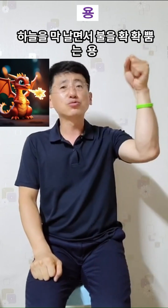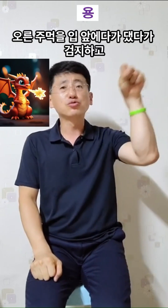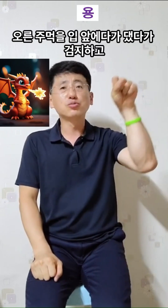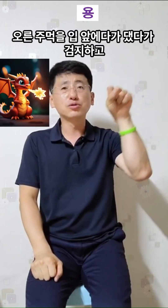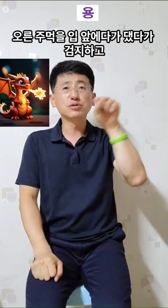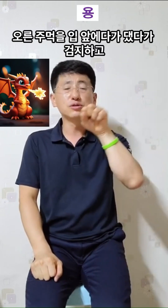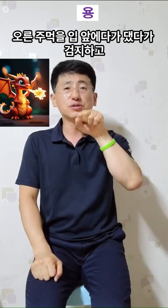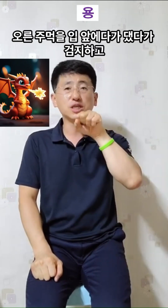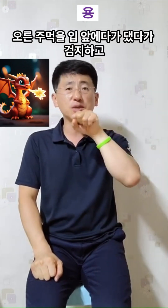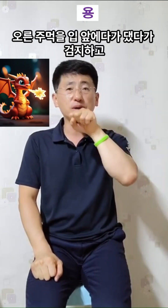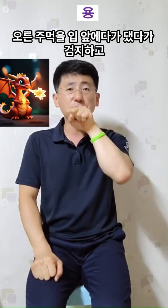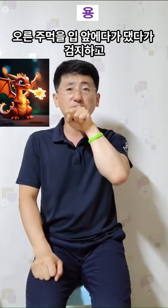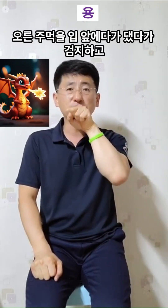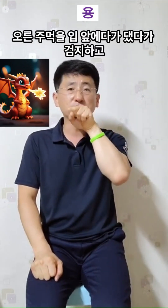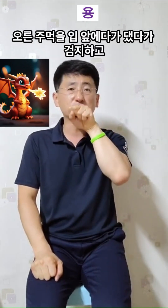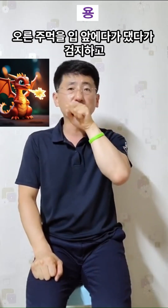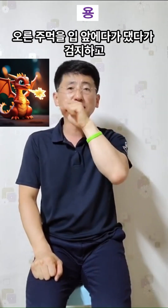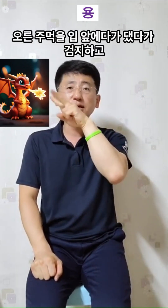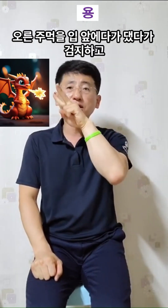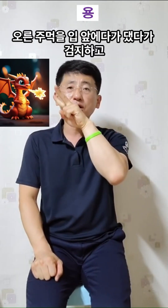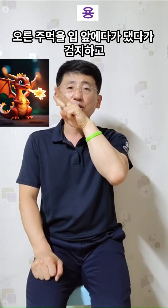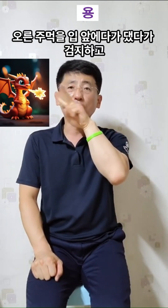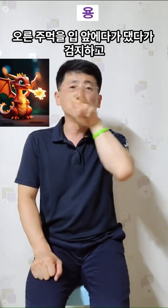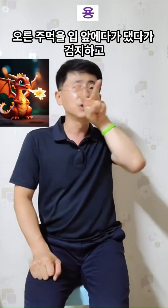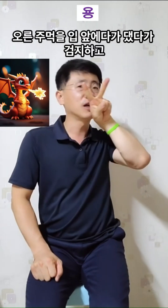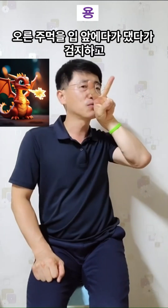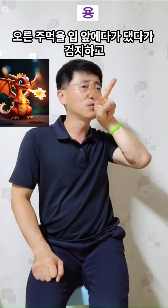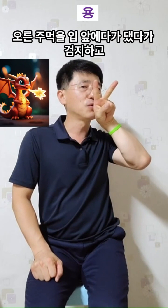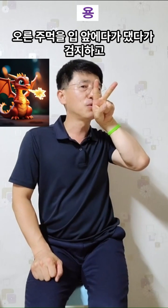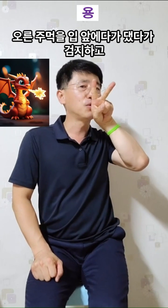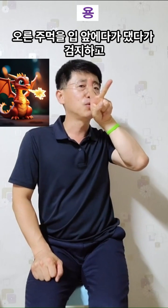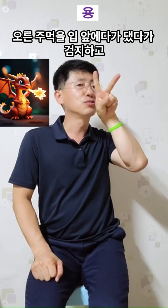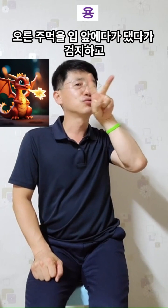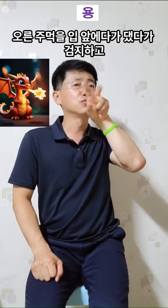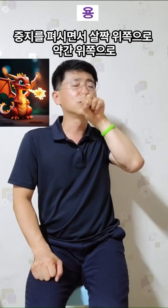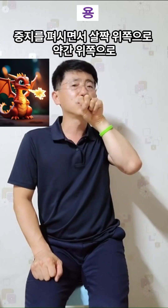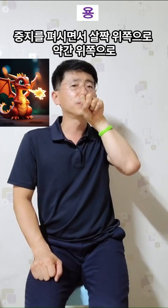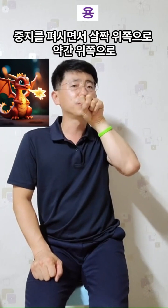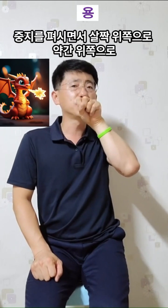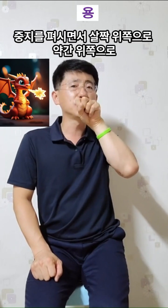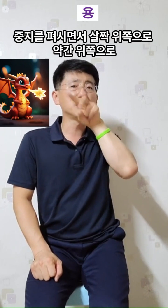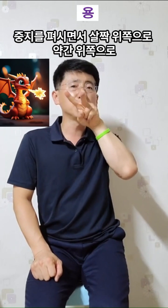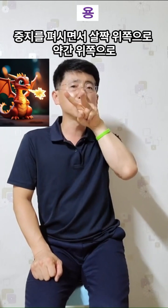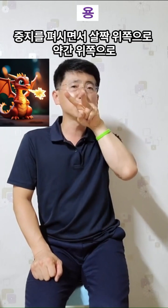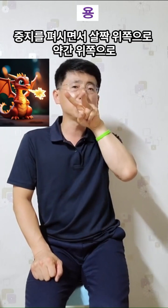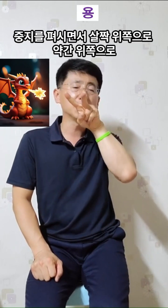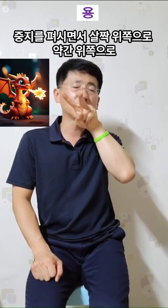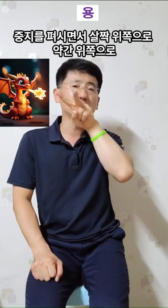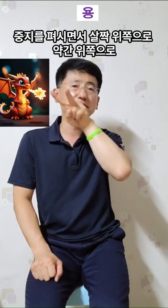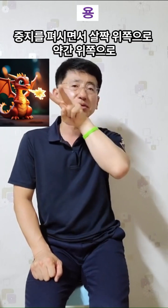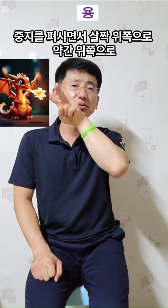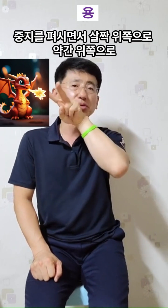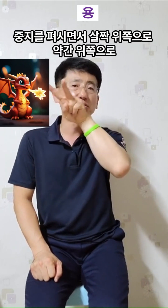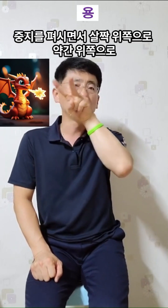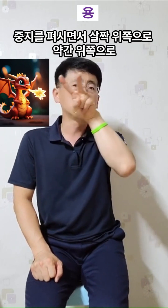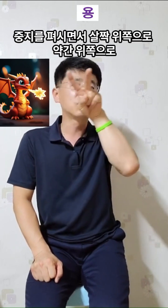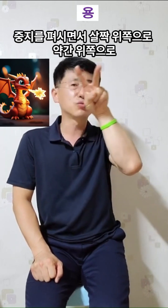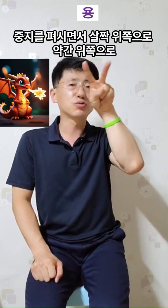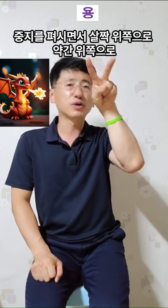오른 주먹을 입 앞에다가 댔다가 검지하고 중지를 피시면서 살짝 위쪽으로,